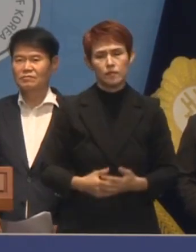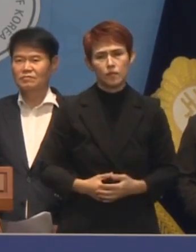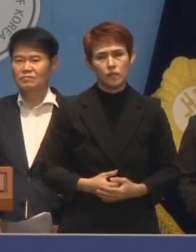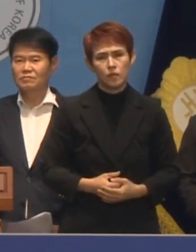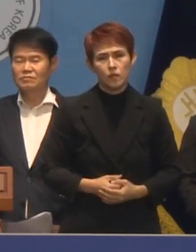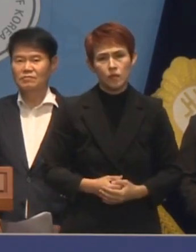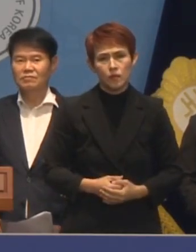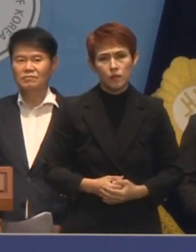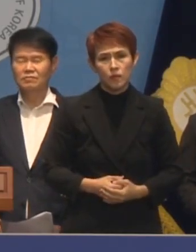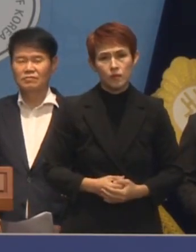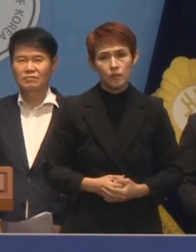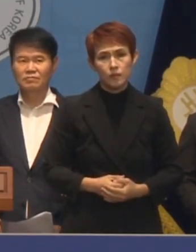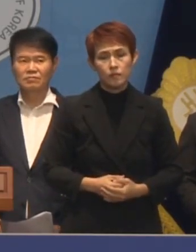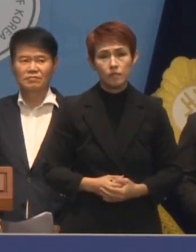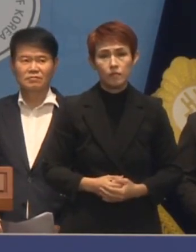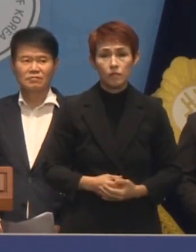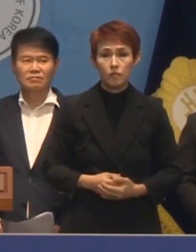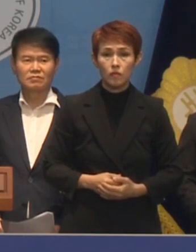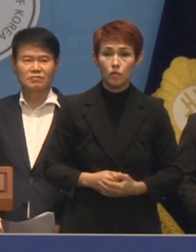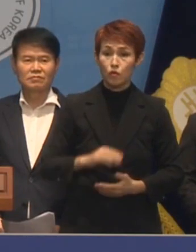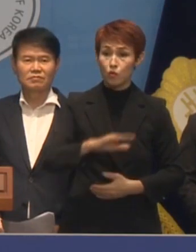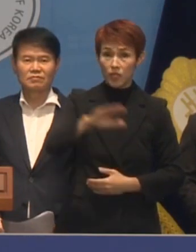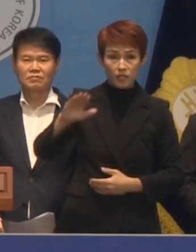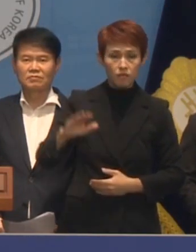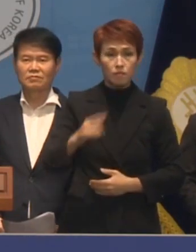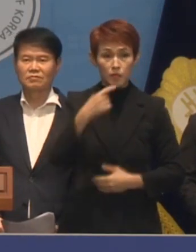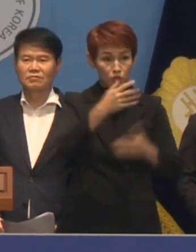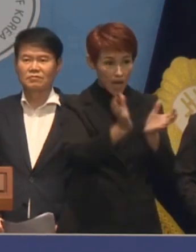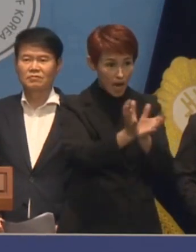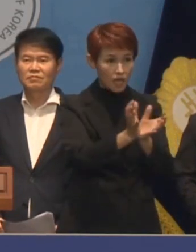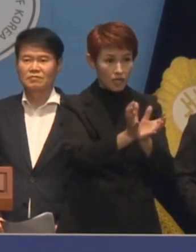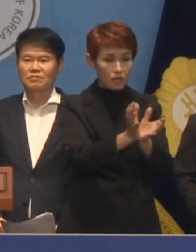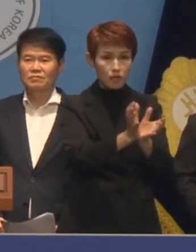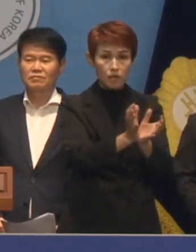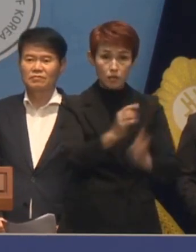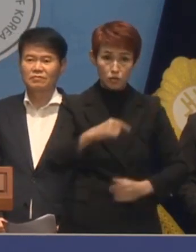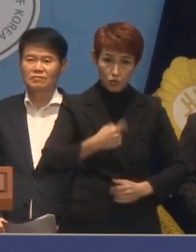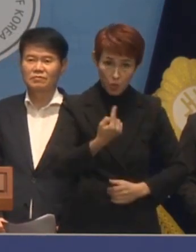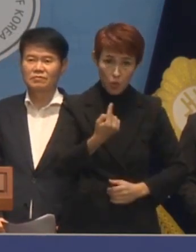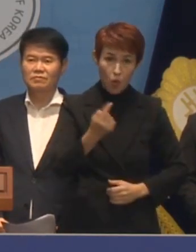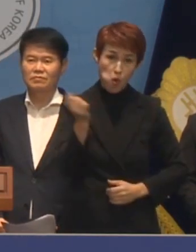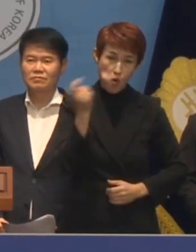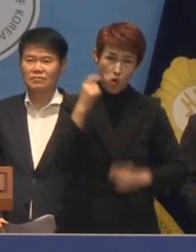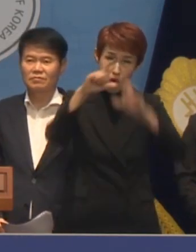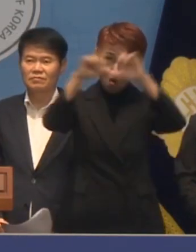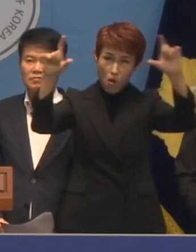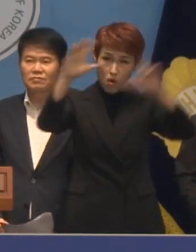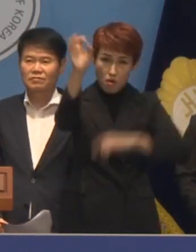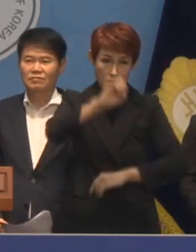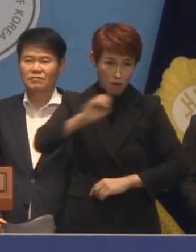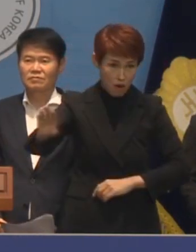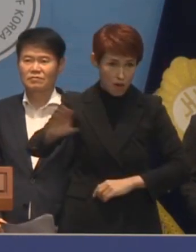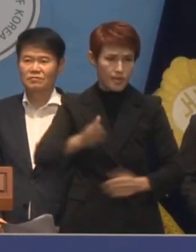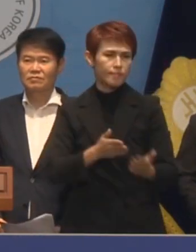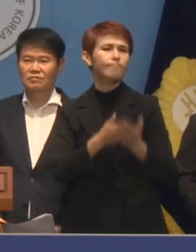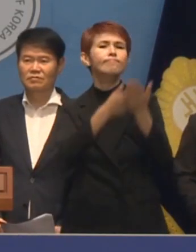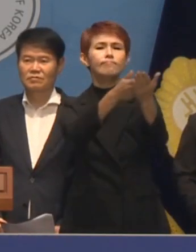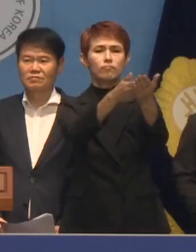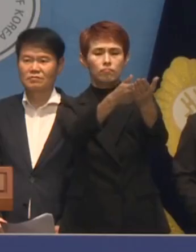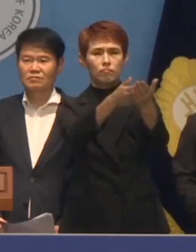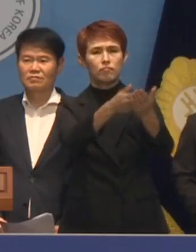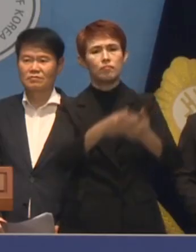합니다. 우리는 민주당이 자진해서 당장 거짓 현수막을 철거할 것을